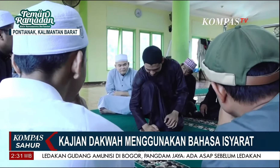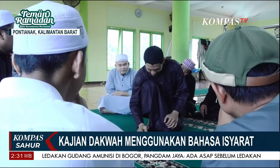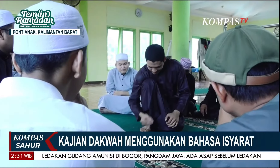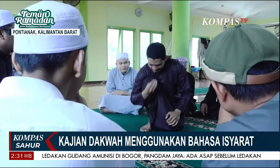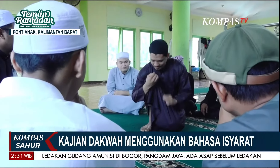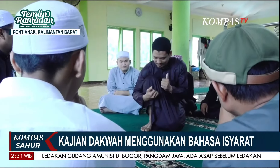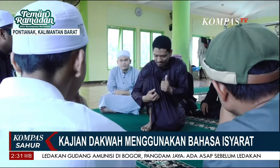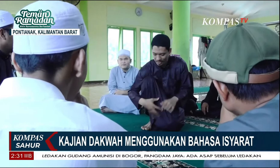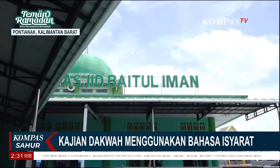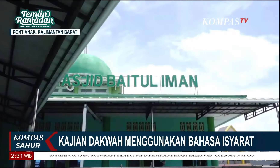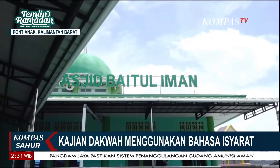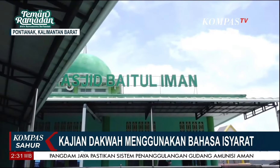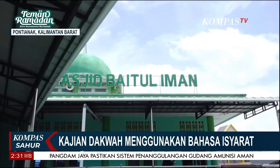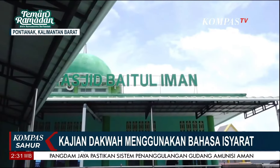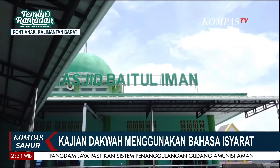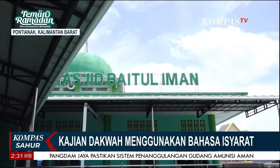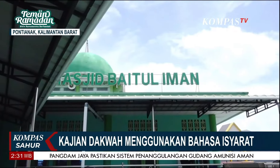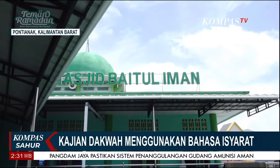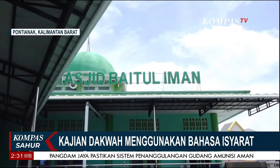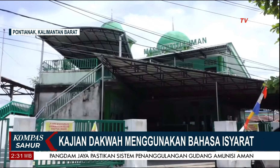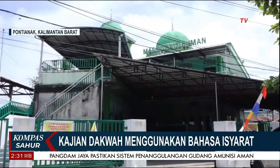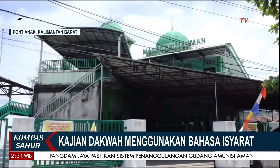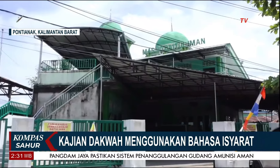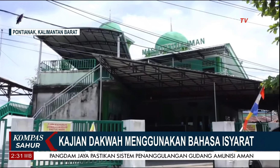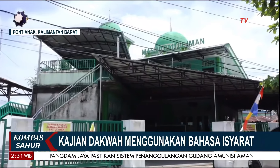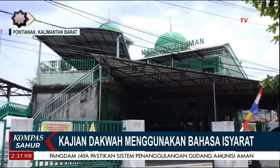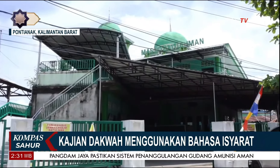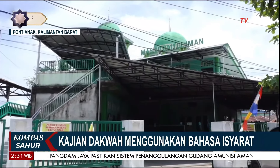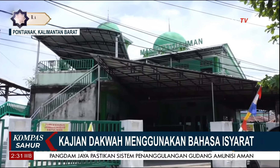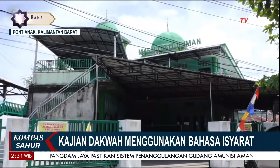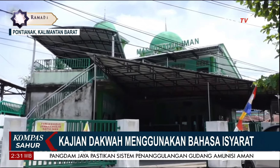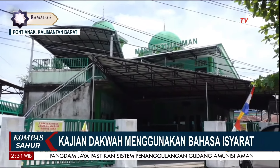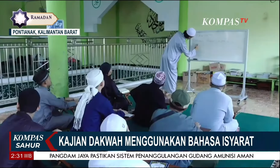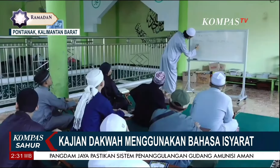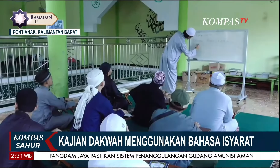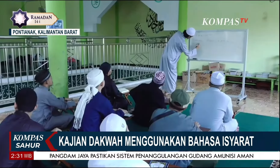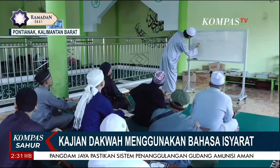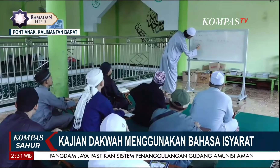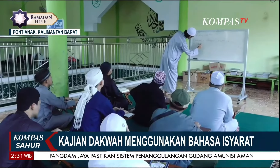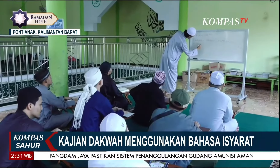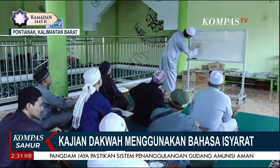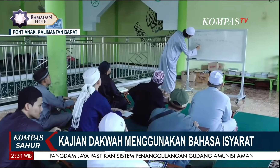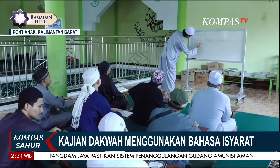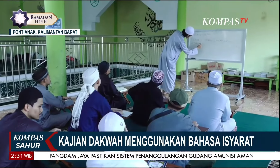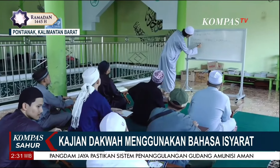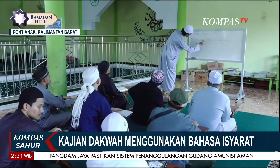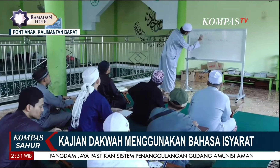Barat bertempat di Masjid Baitul Iman Jalan komy Sudarso beber tmat mengikuti kajian